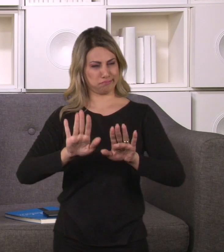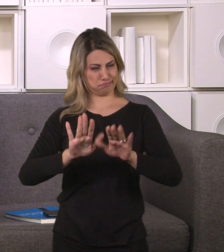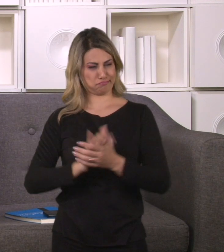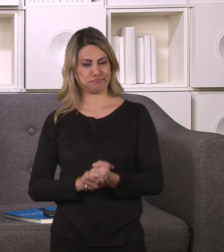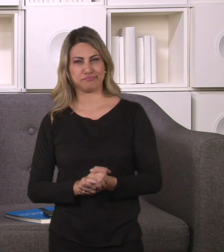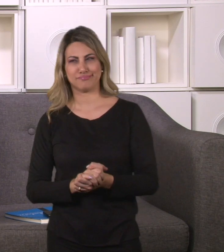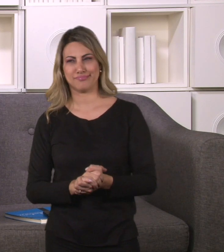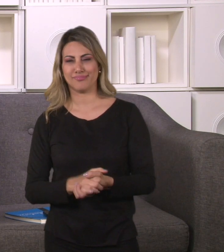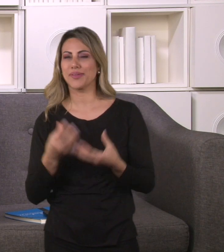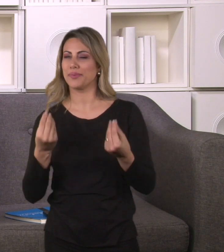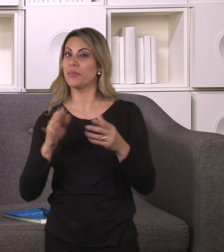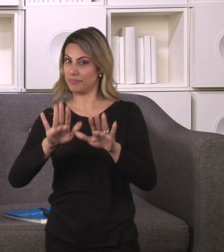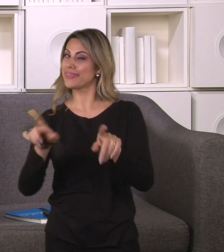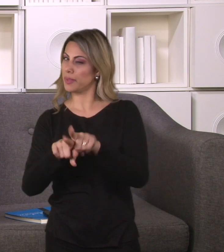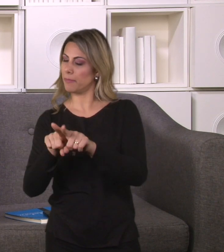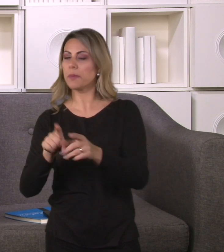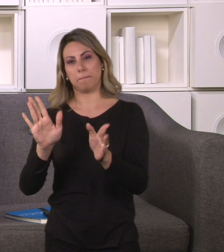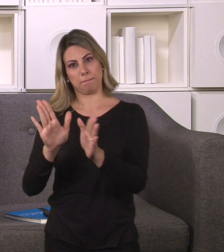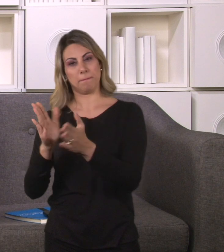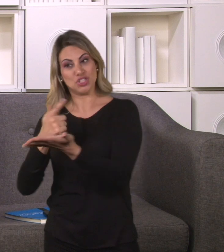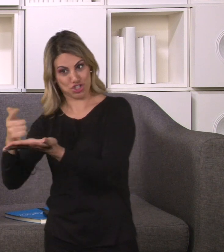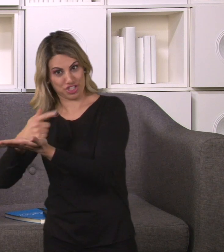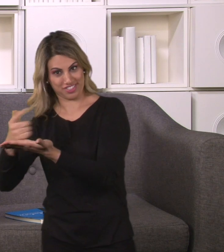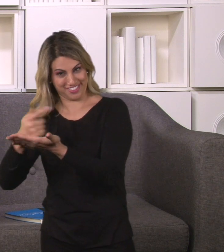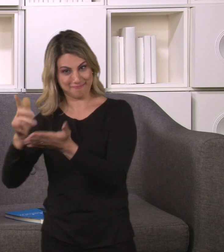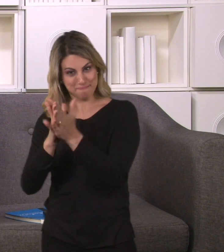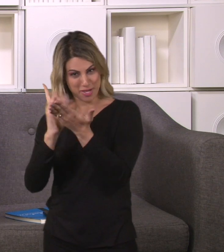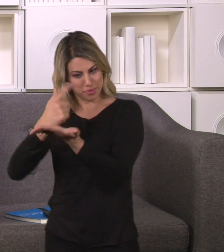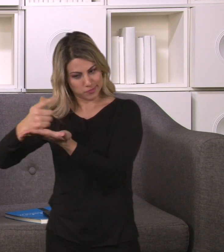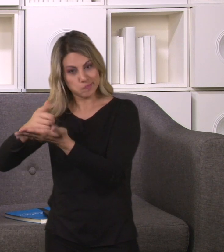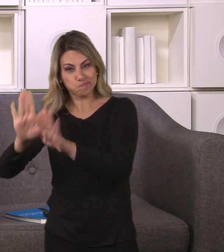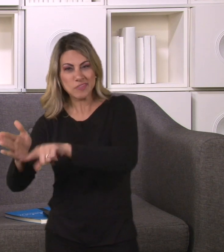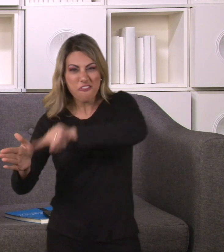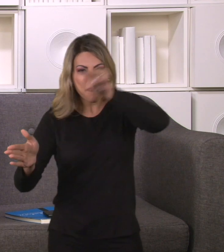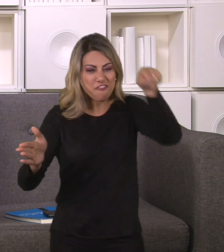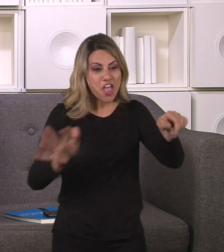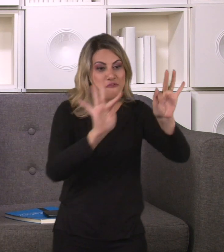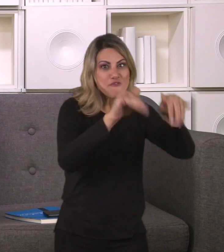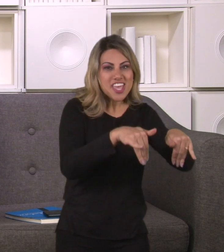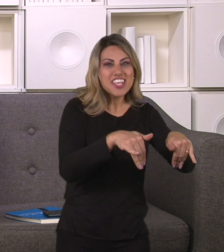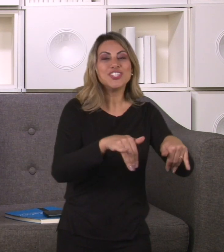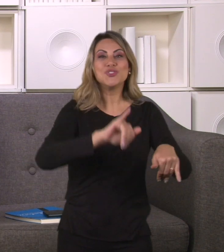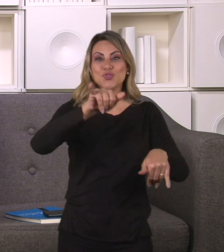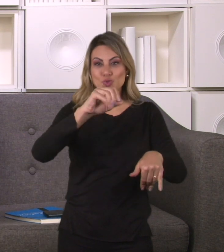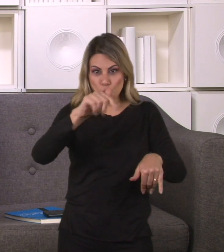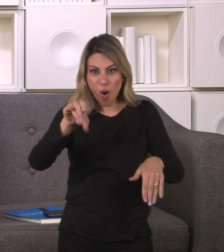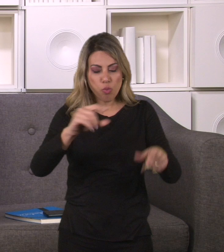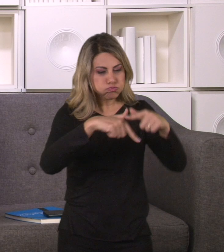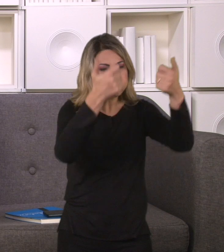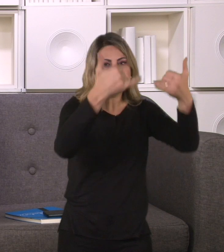fim, na primeira carta de João, no capítulo 2, o versículo 16, você vai encontrar um registro que diz assim